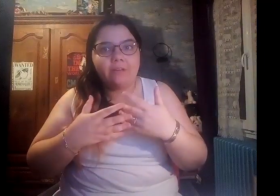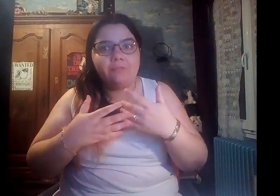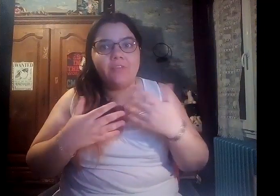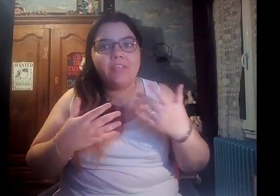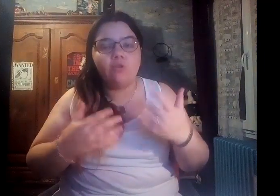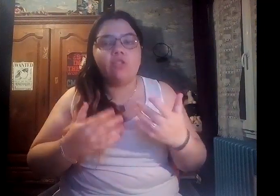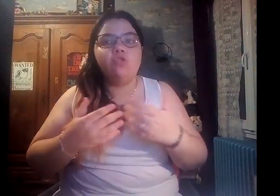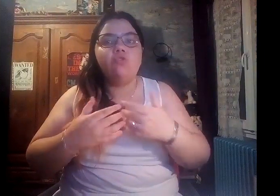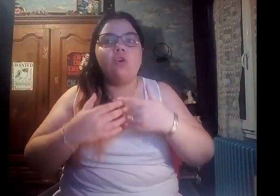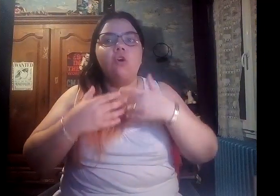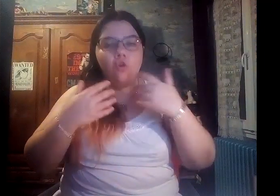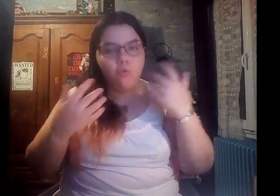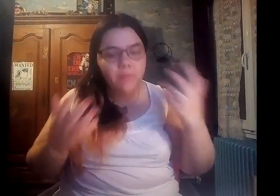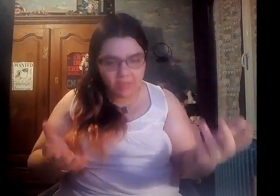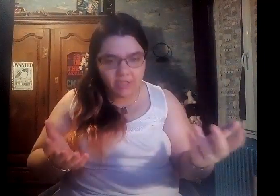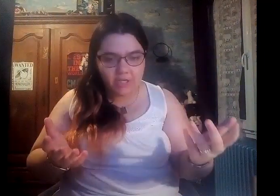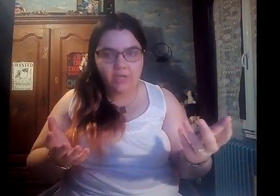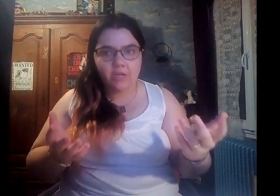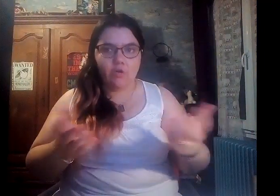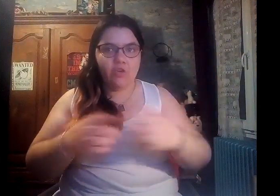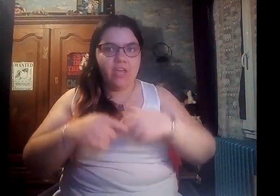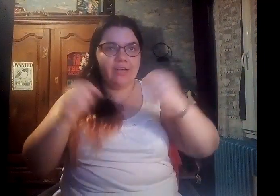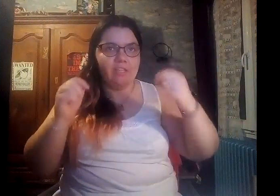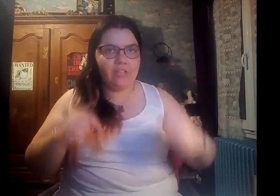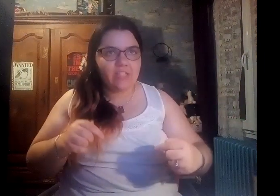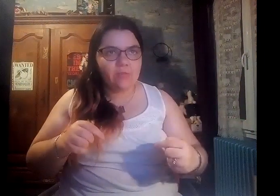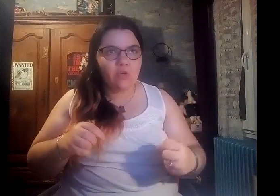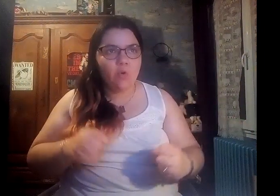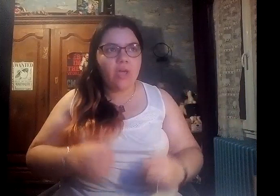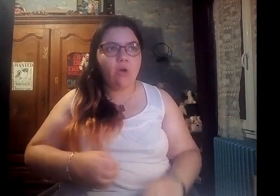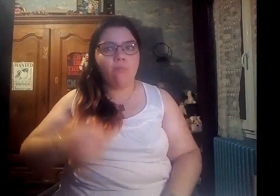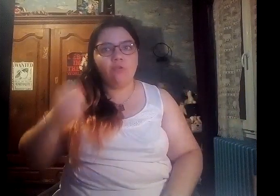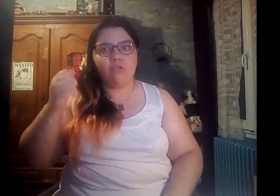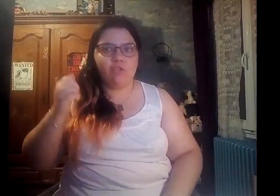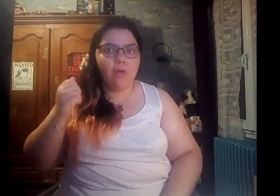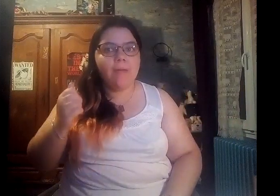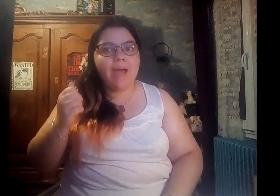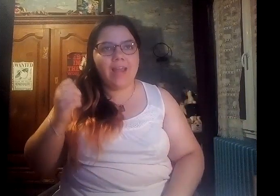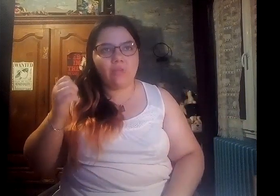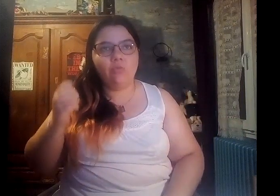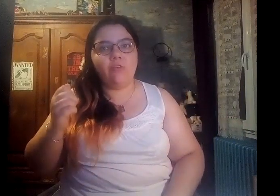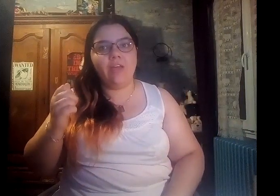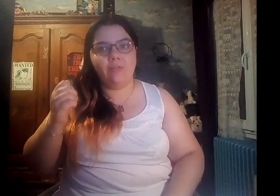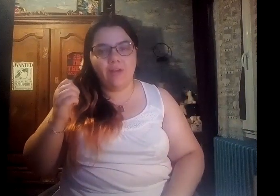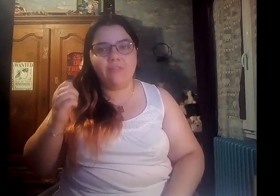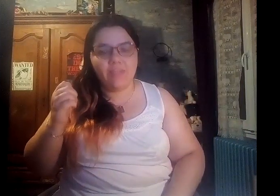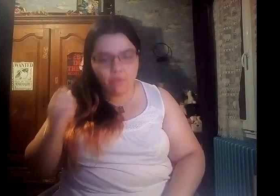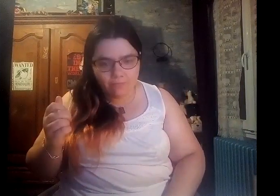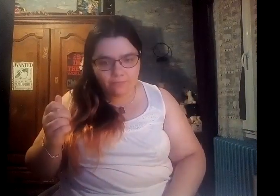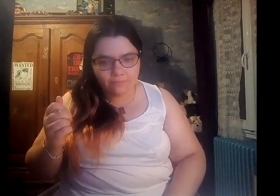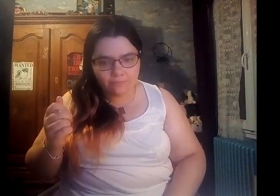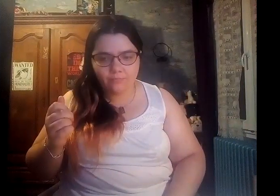vidéo sur le mimique le lien est dans la description et en plus je la mets à la toute fin de la vidéo